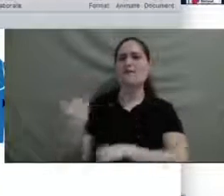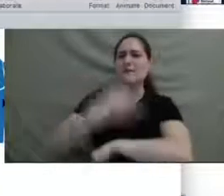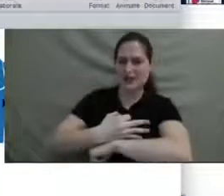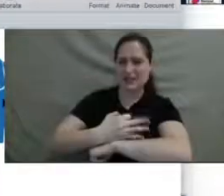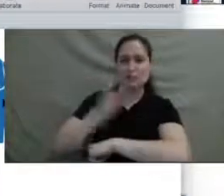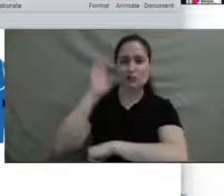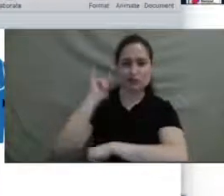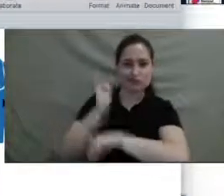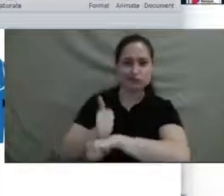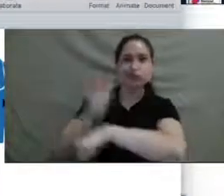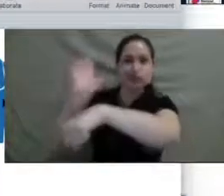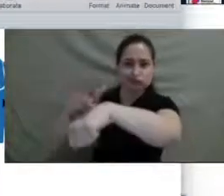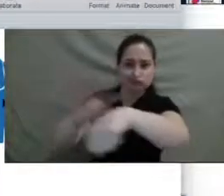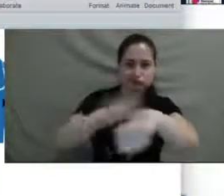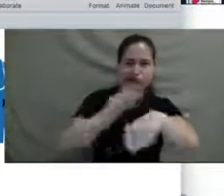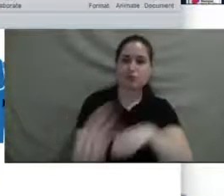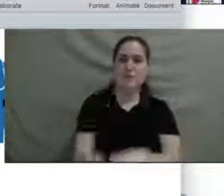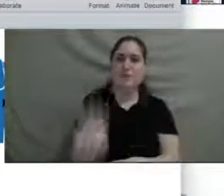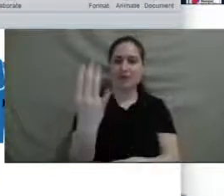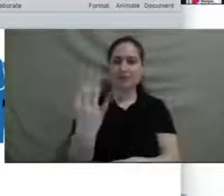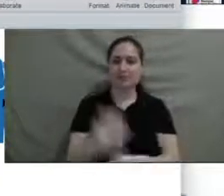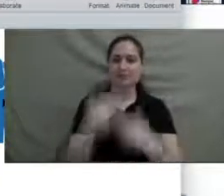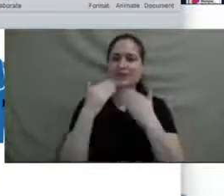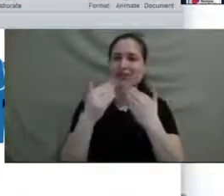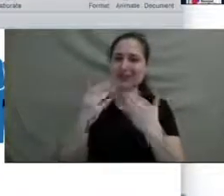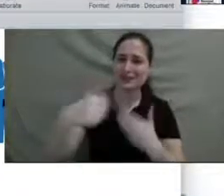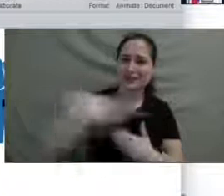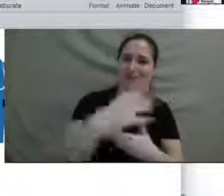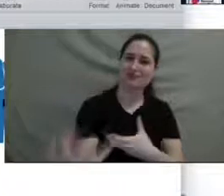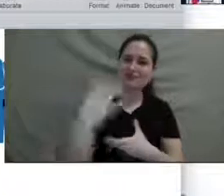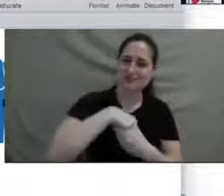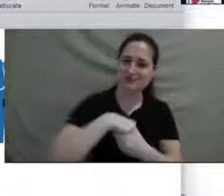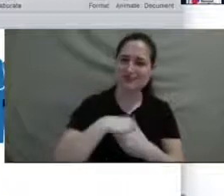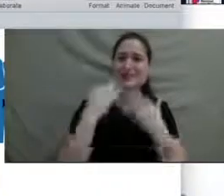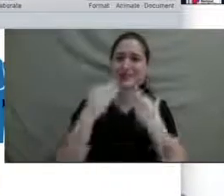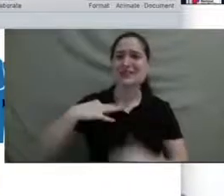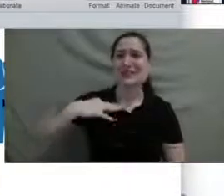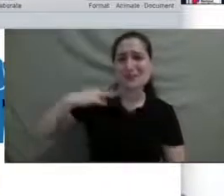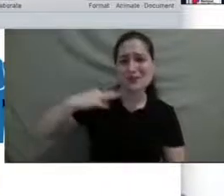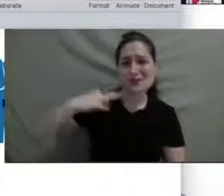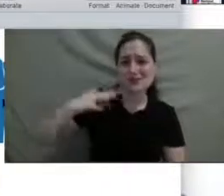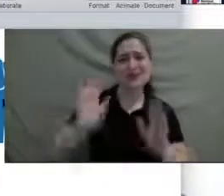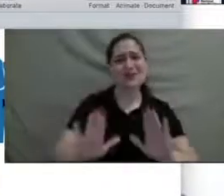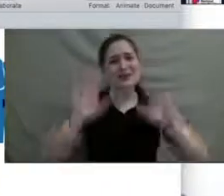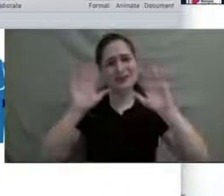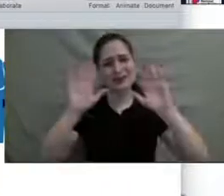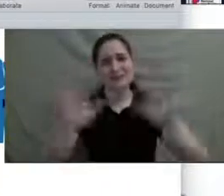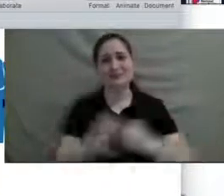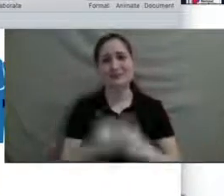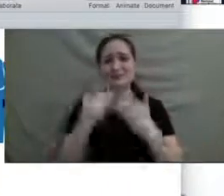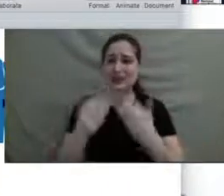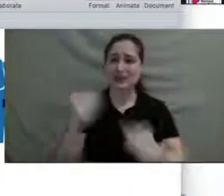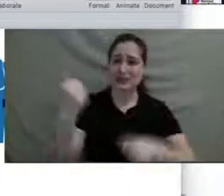muchas gracias por su participación, a nuestros voluntarios, lo hicieron muy bien. Gracias por atreverse, gracias a